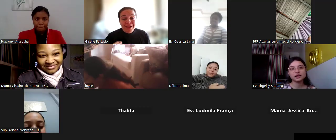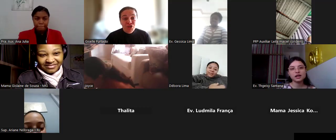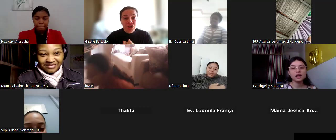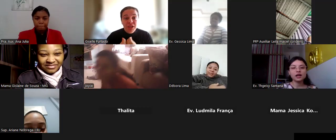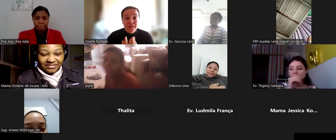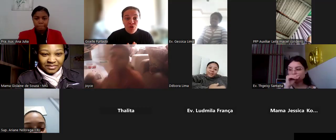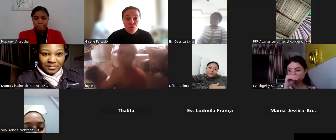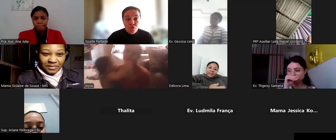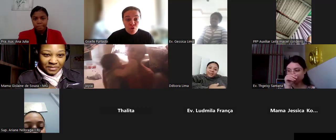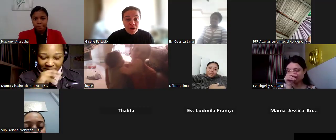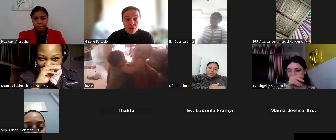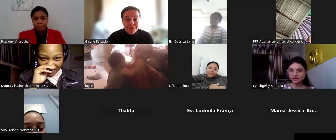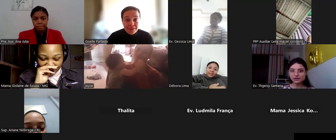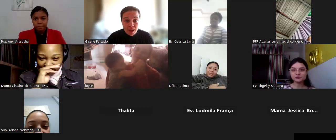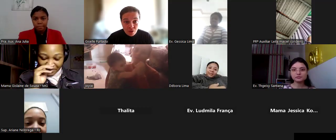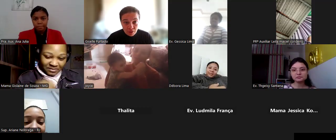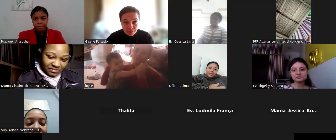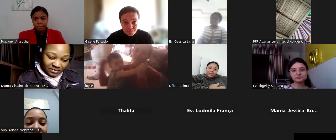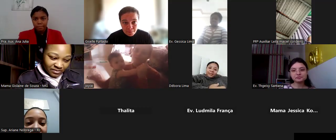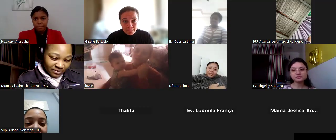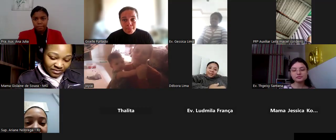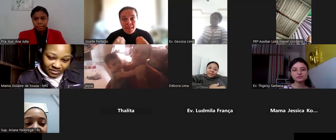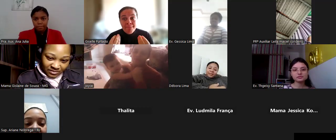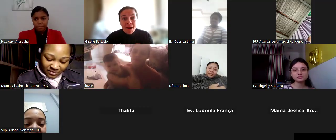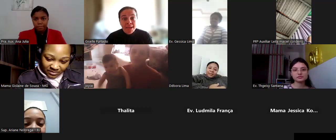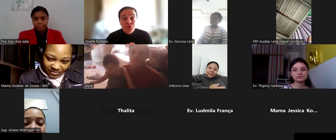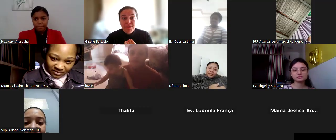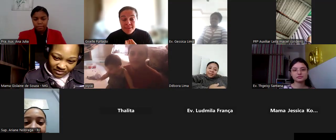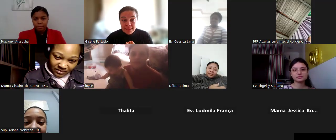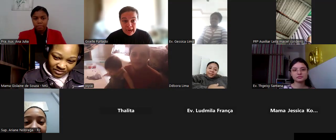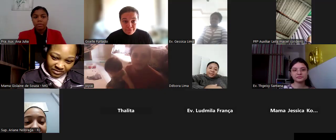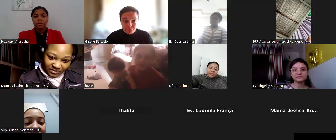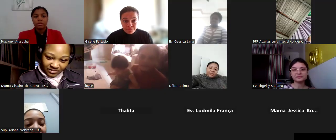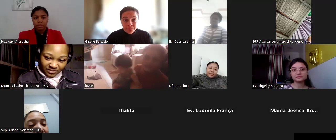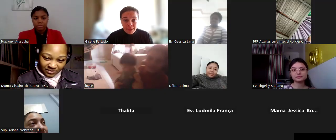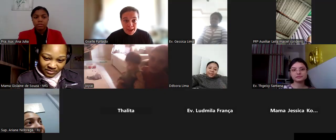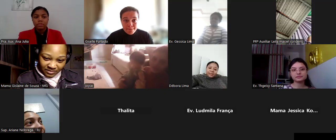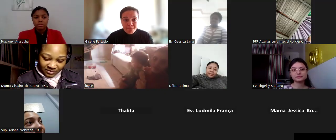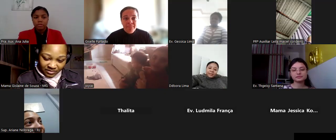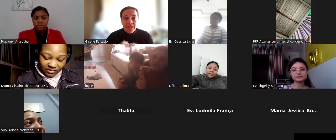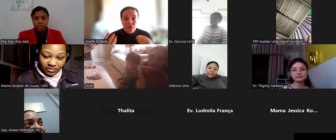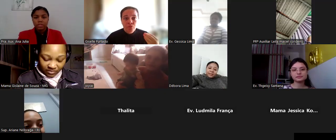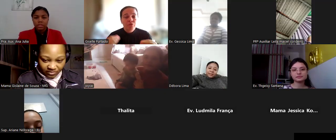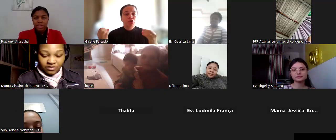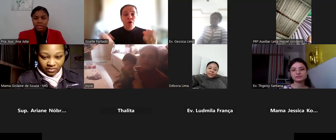mais dinâmico for a nossa aula, mais vocês gravam, tá? Então, só eu